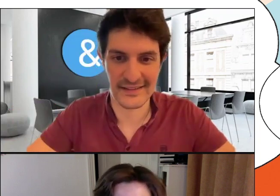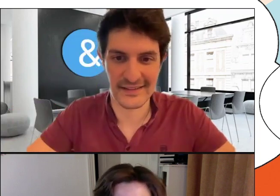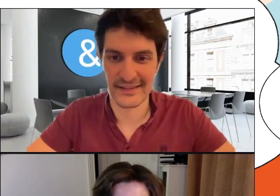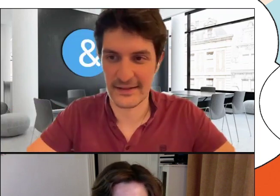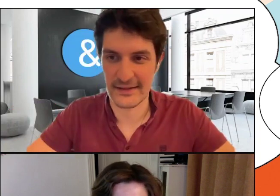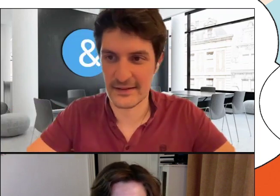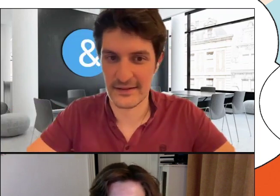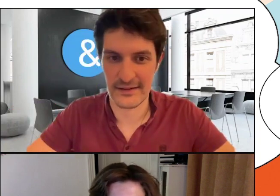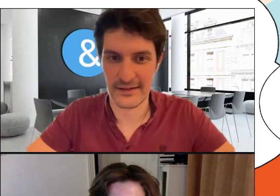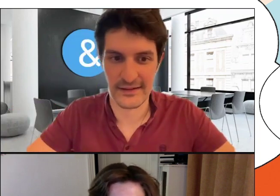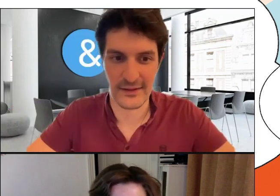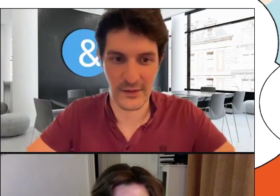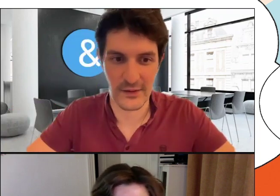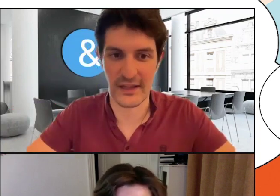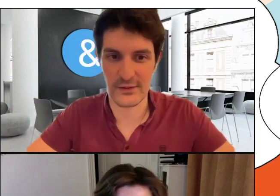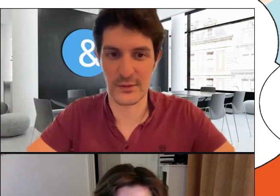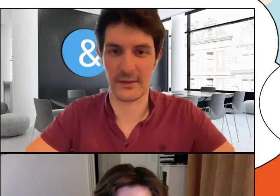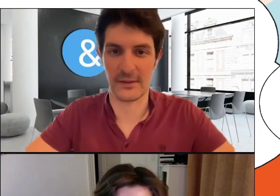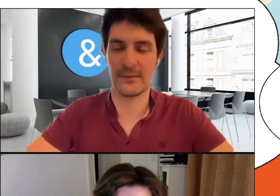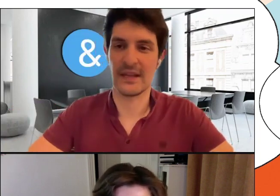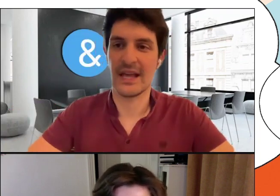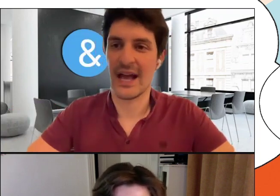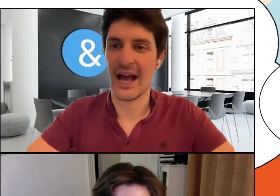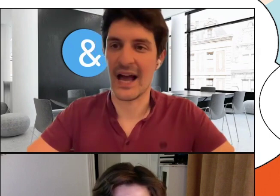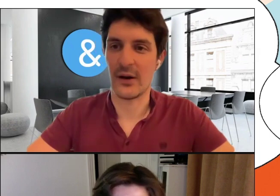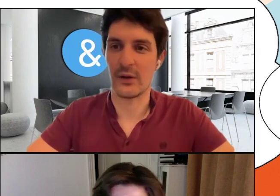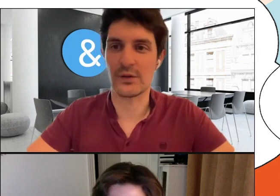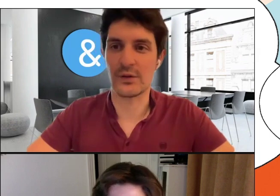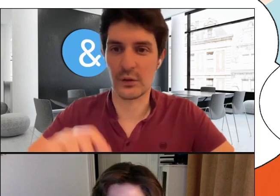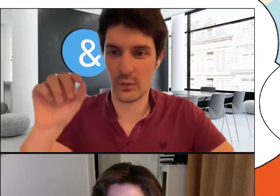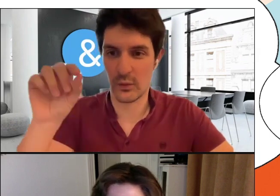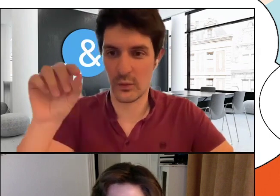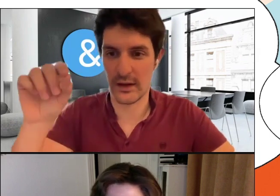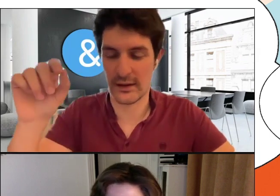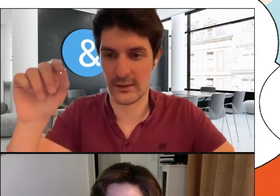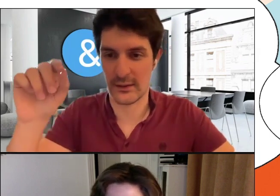je vois très bien. Ok, super. Alors